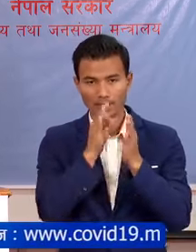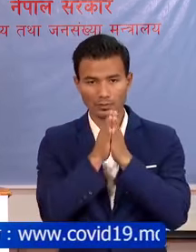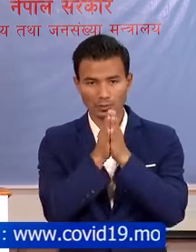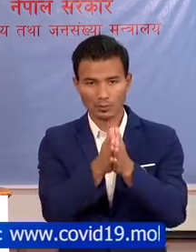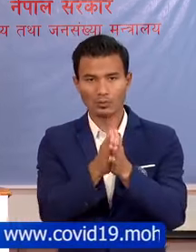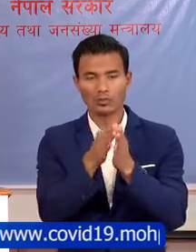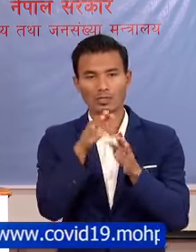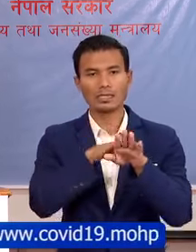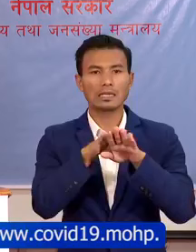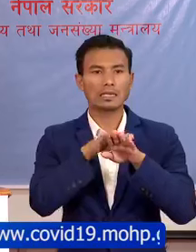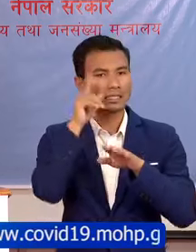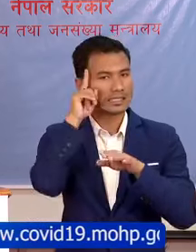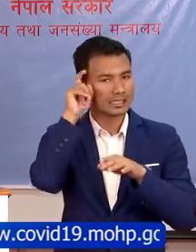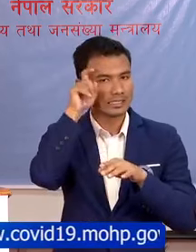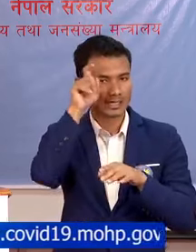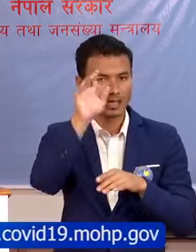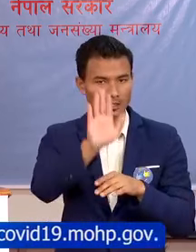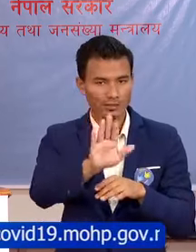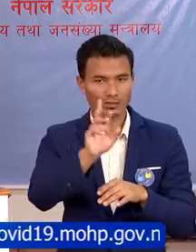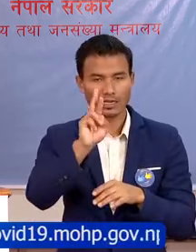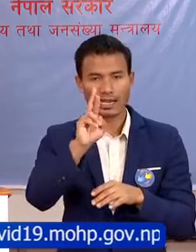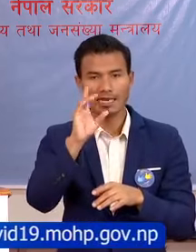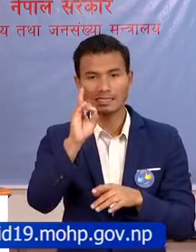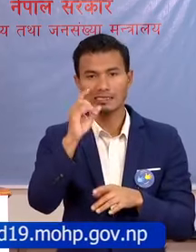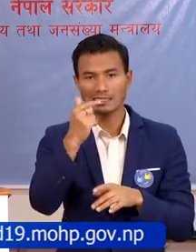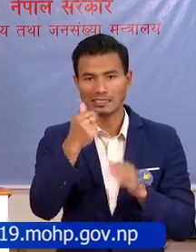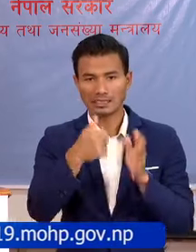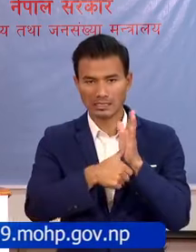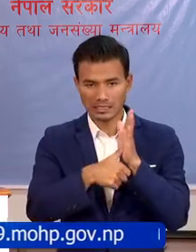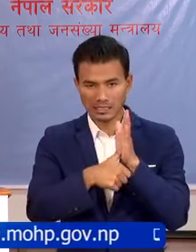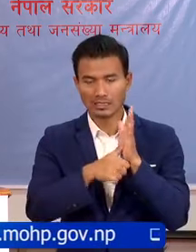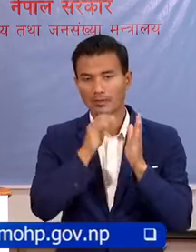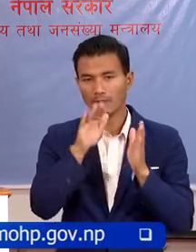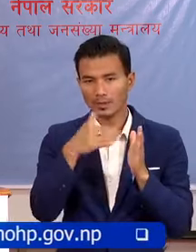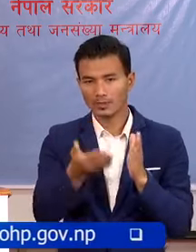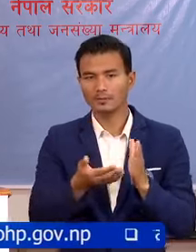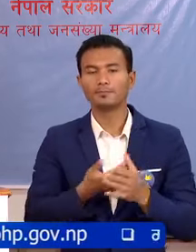चिंता देखी मांचरको यह आड़ेती टेस्ट भाहे पाची जसते यह